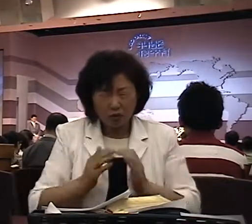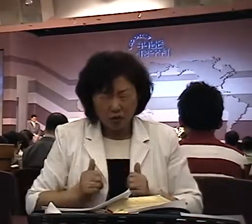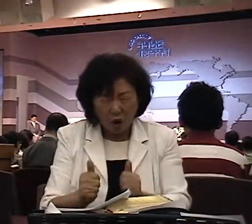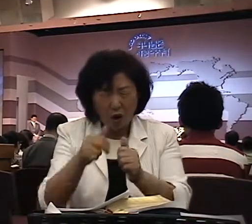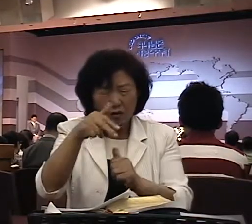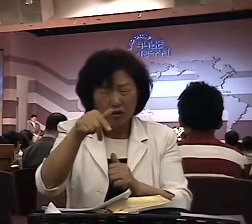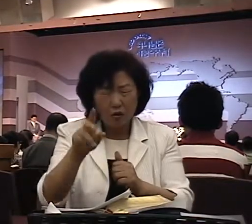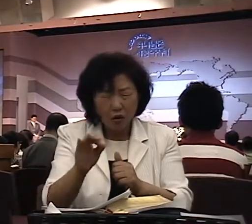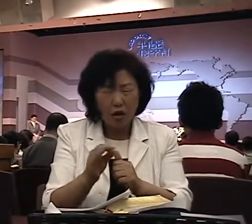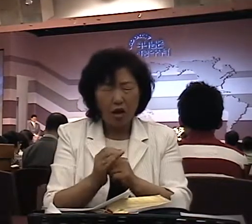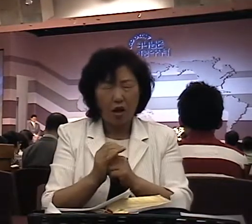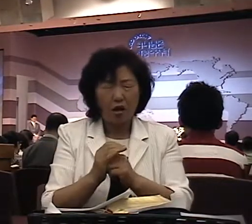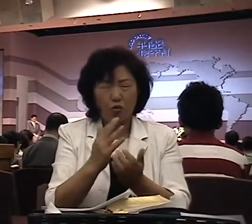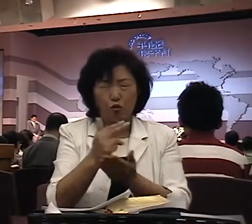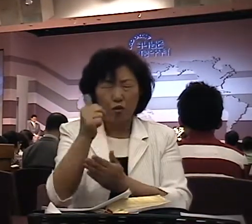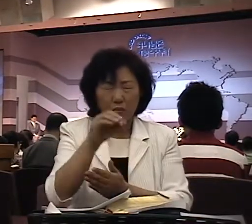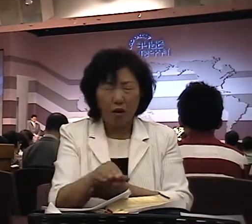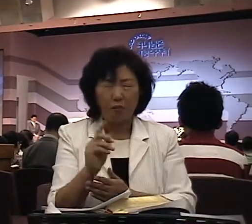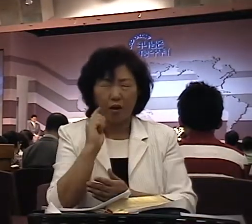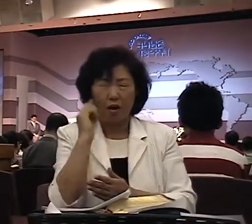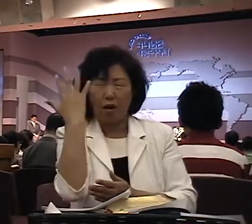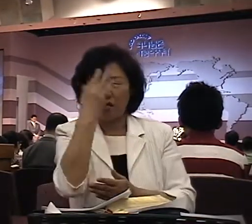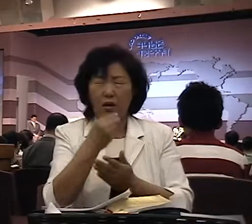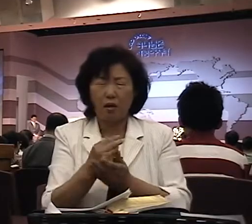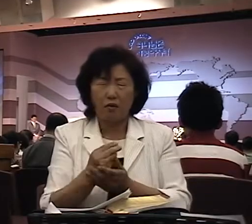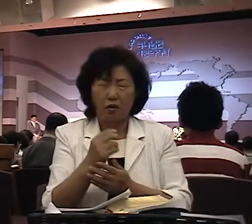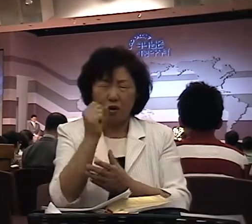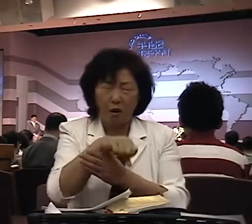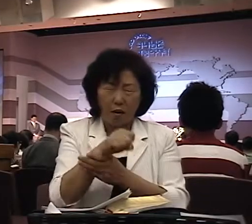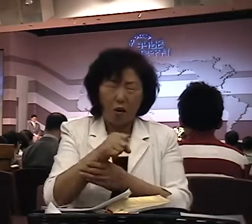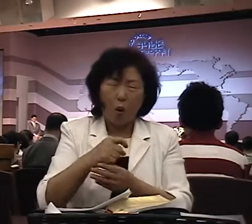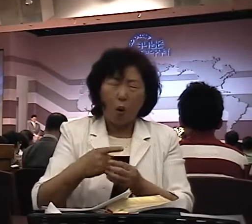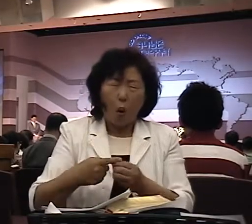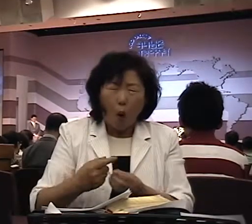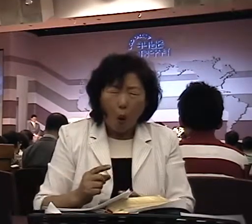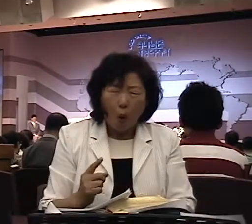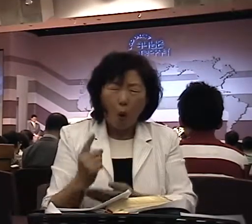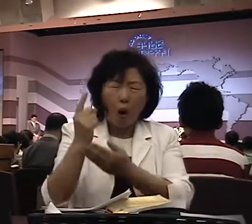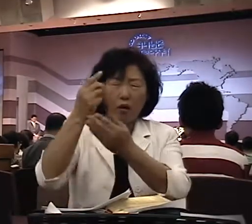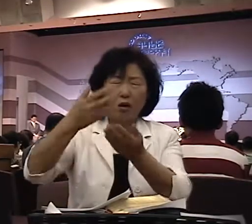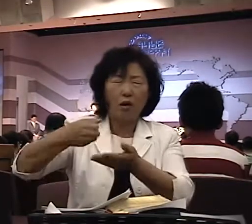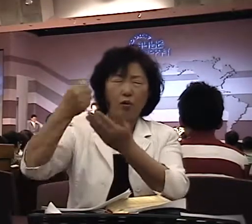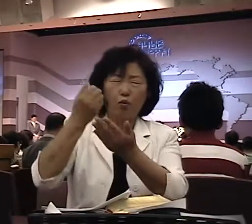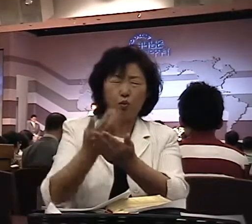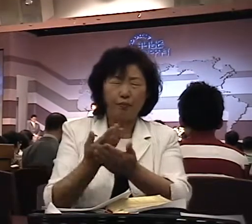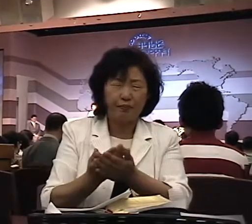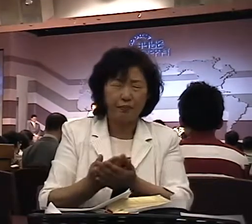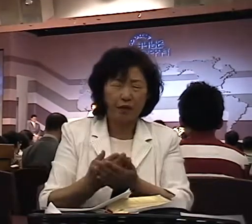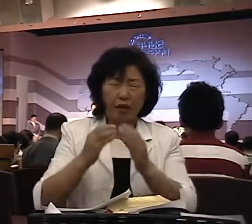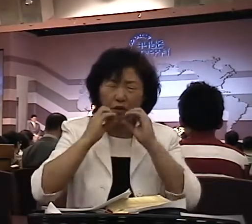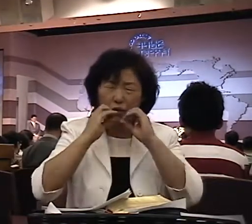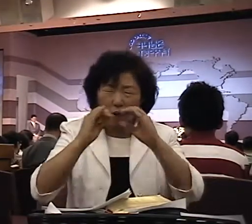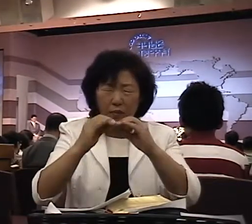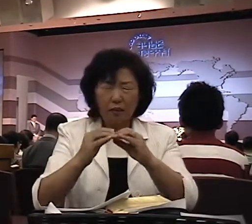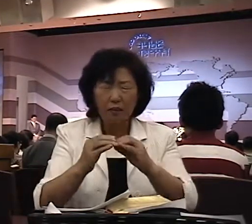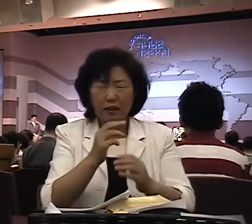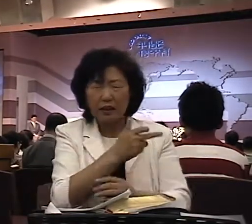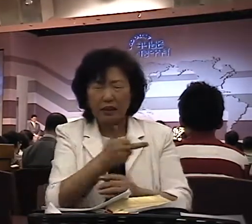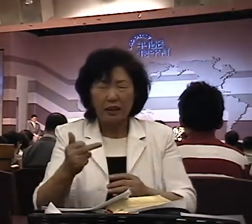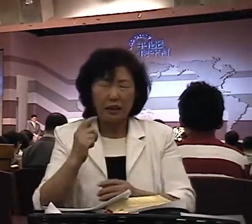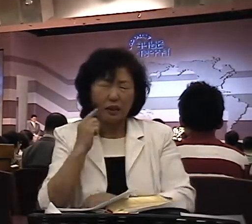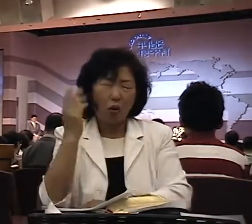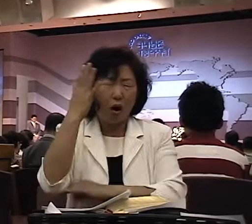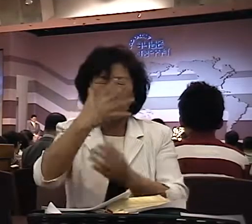앞에 아름다운 열매로 올라가게 하여 주시옵소서. 전도사님을 통해 큰 영광 받으실 하나님이 되시는